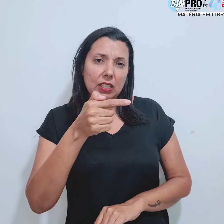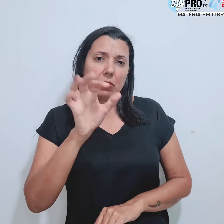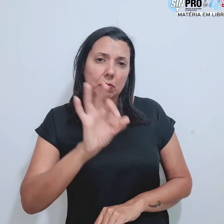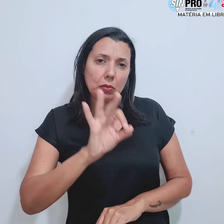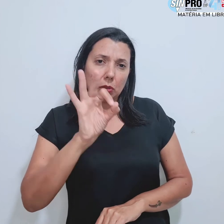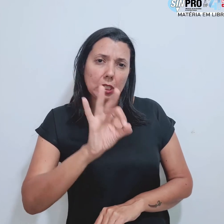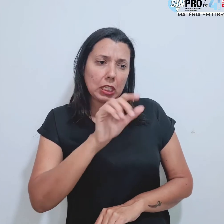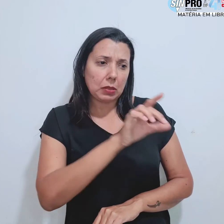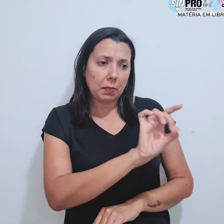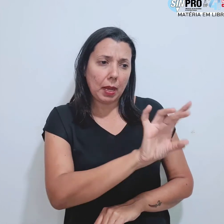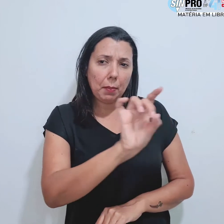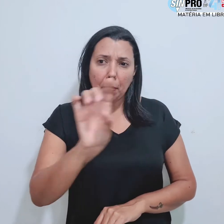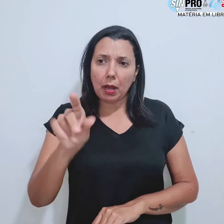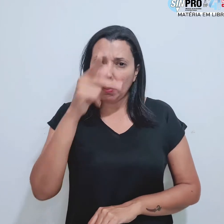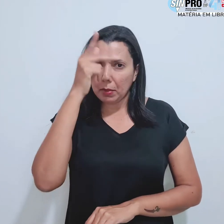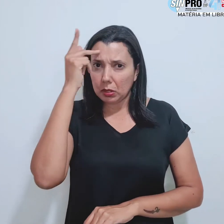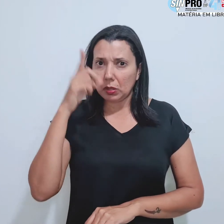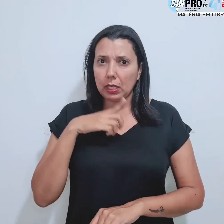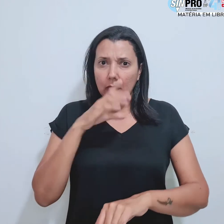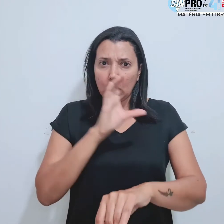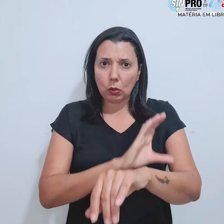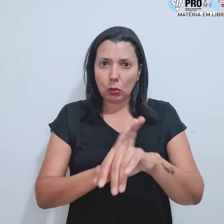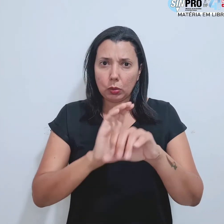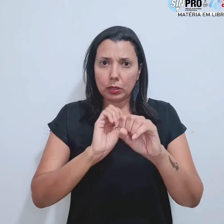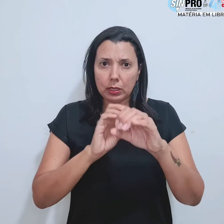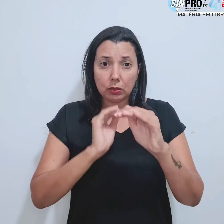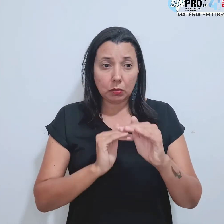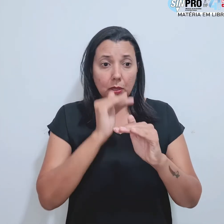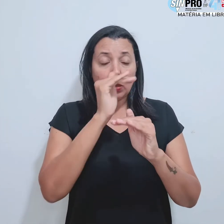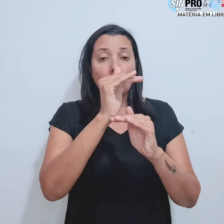7% dessas pessoas têm curso superior completo,